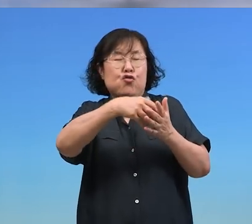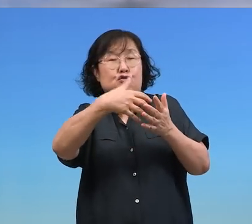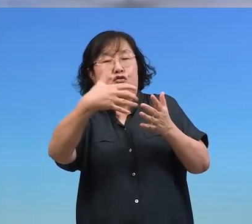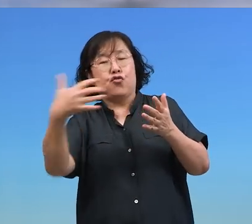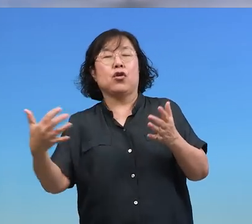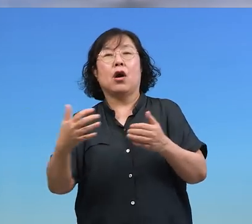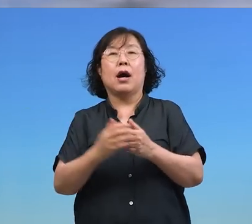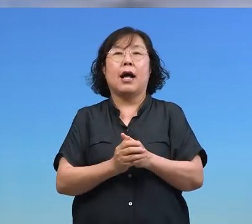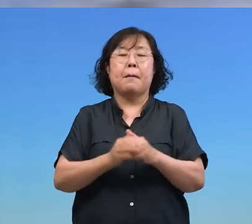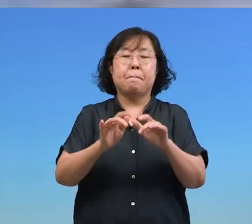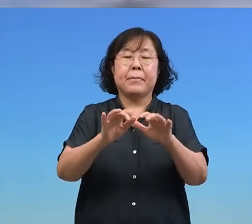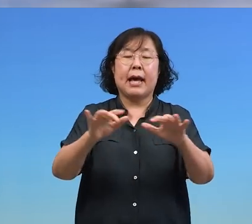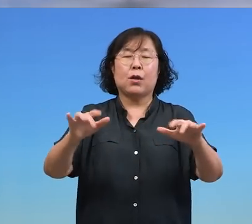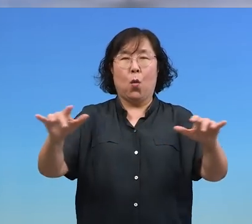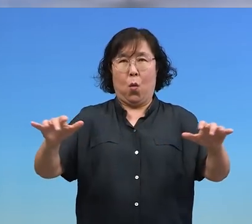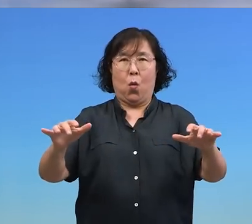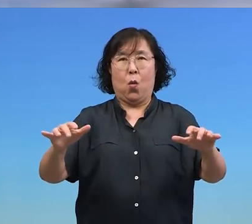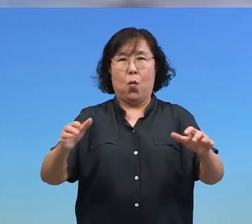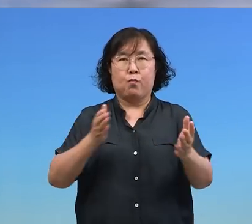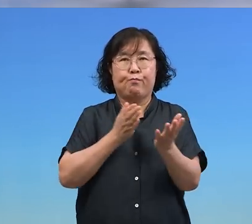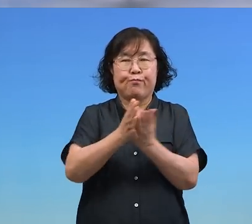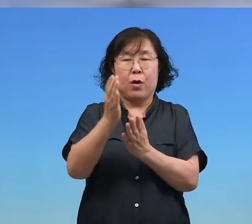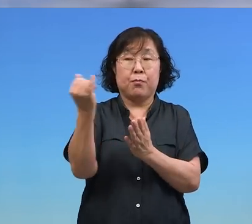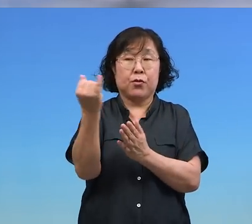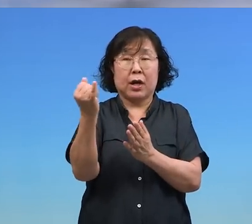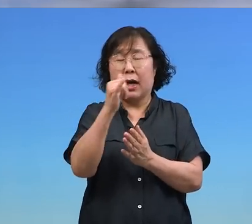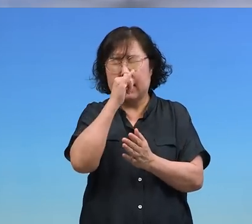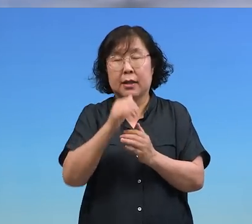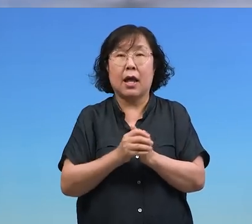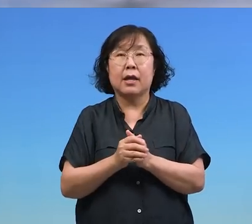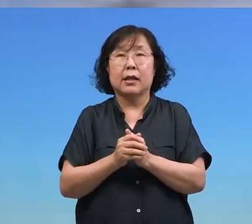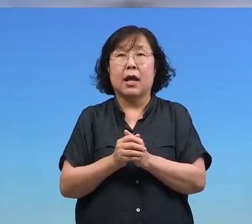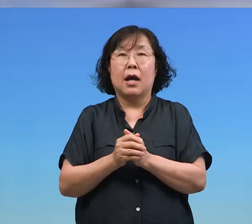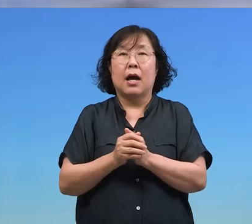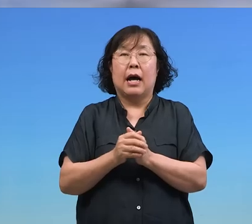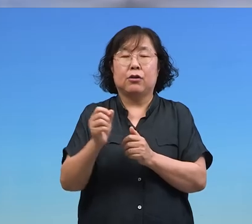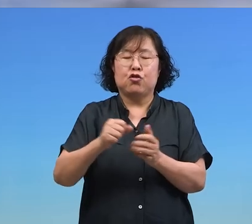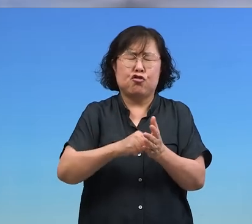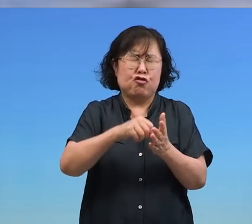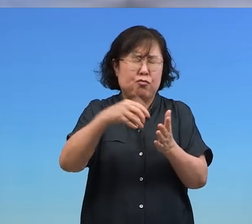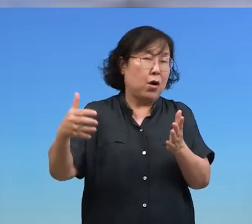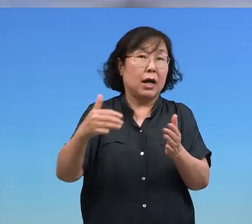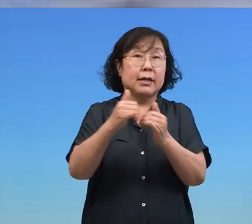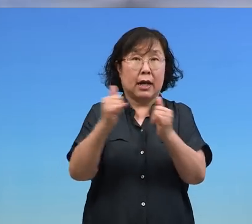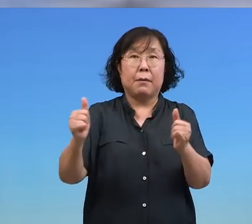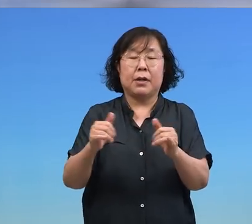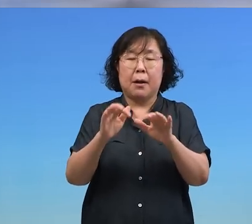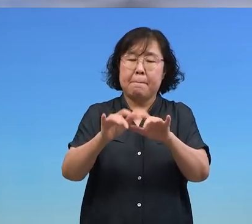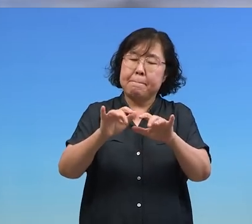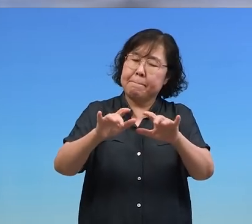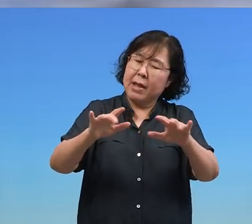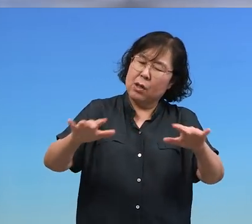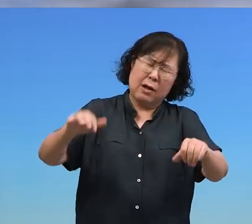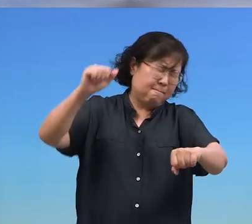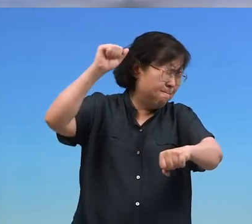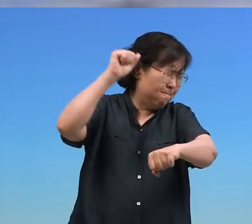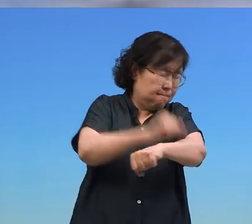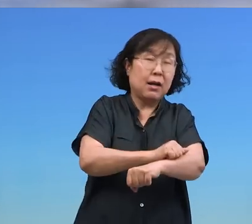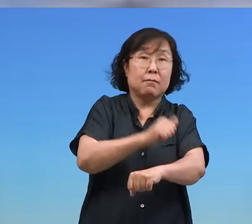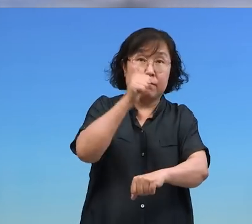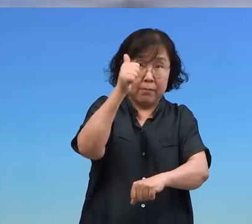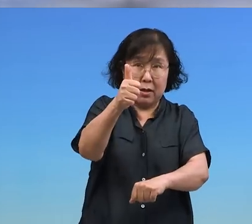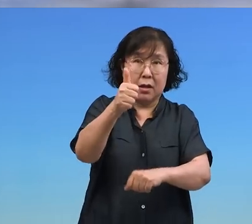파데레프스키라는 분은 피아노 연주자로 독보적인 존재래요 그래서 엄청난